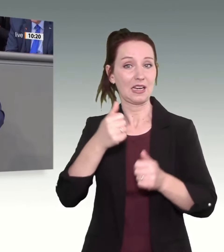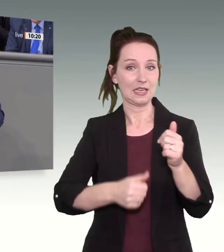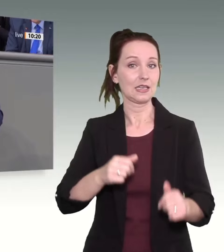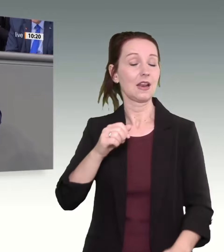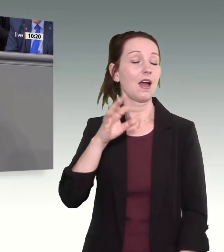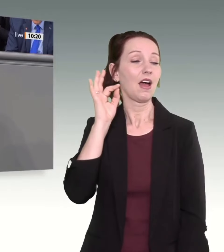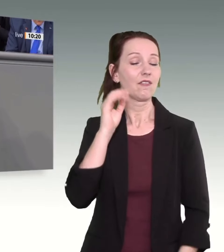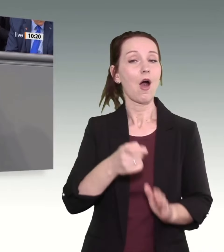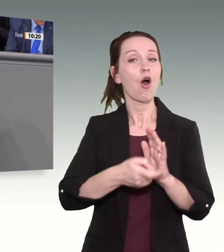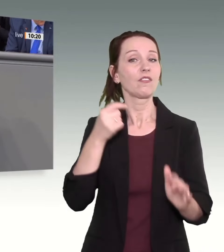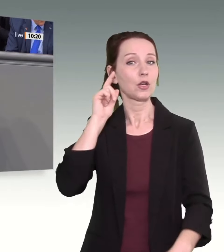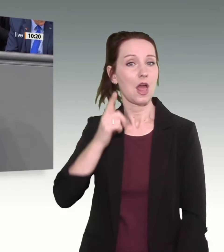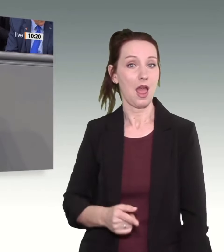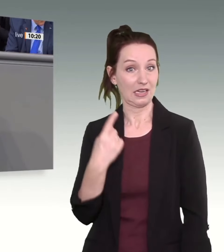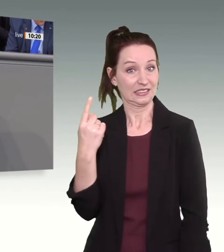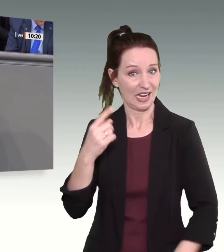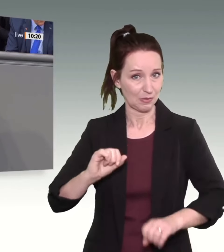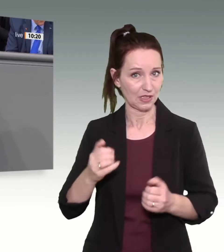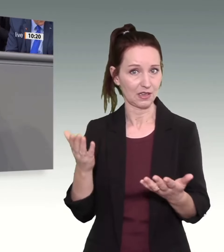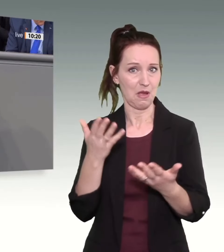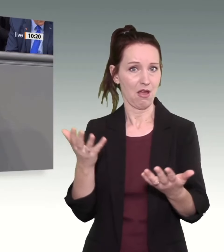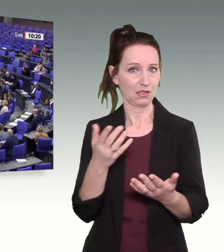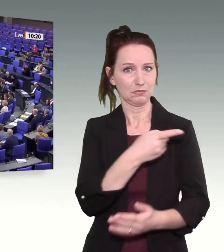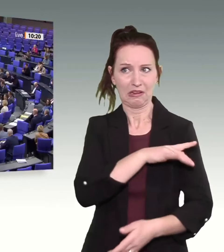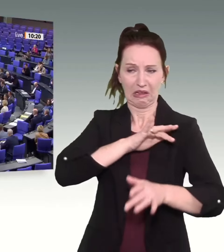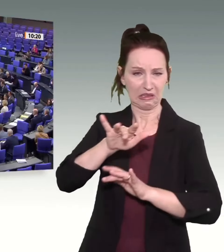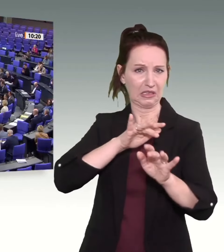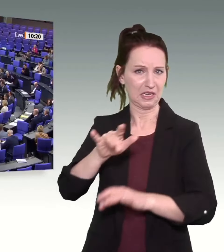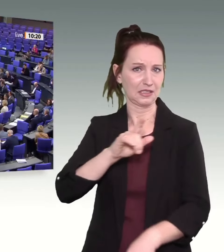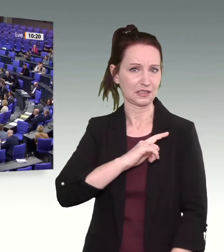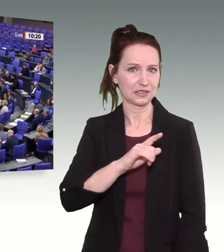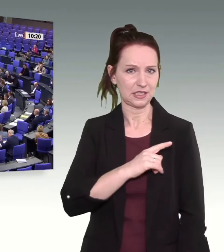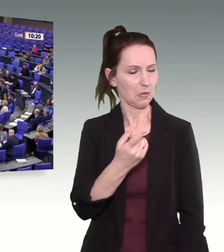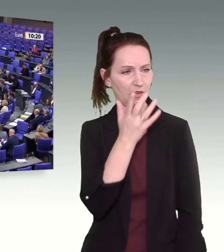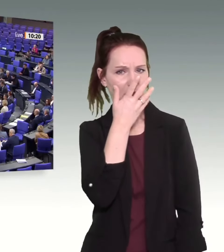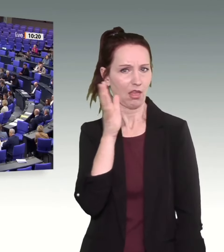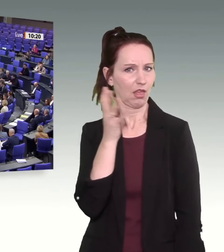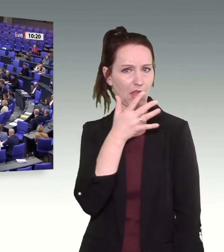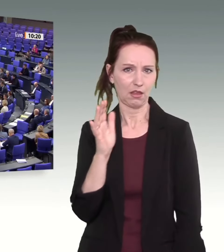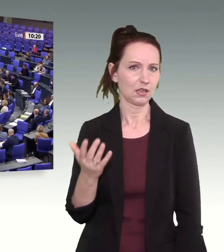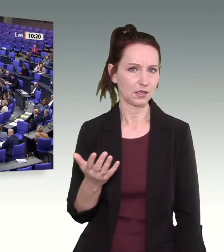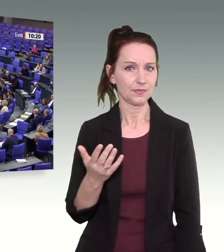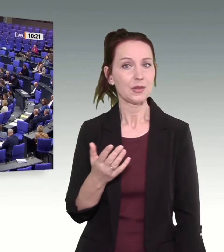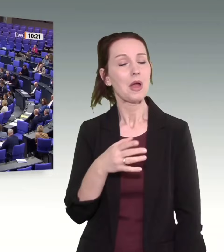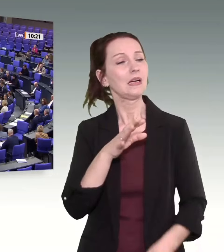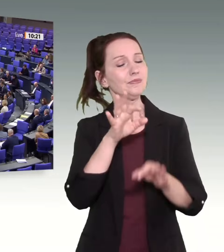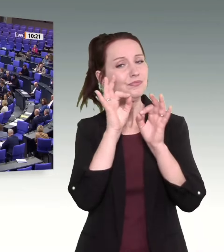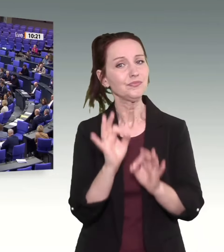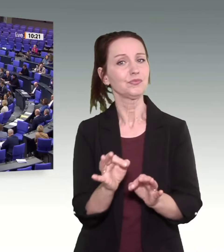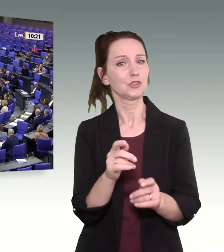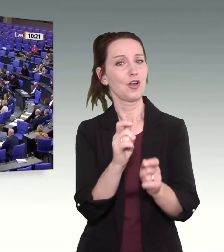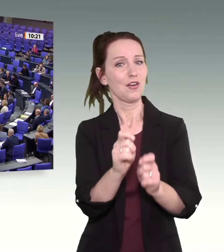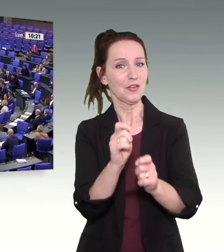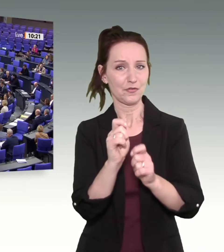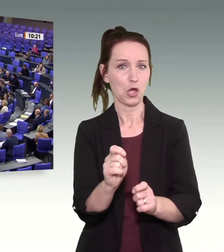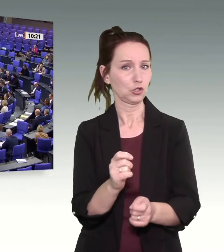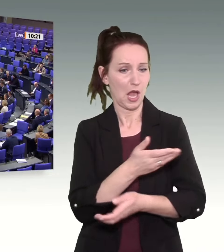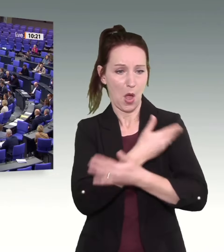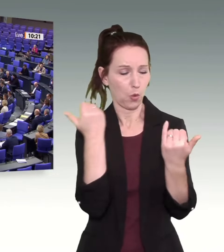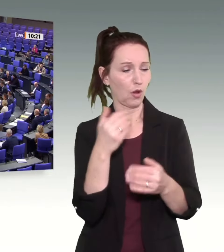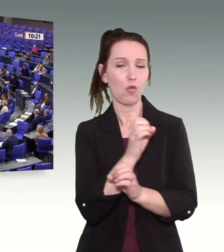doppelzüngig. Es gibt keinen einzigen seriösen Vorschlag. Katharina Ballay, eine tolle Frau, die könnten Sie auch